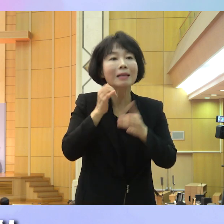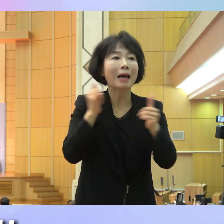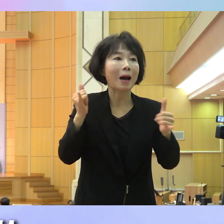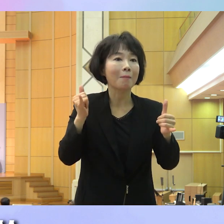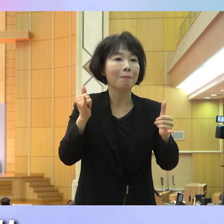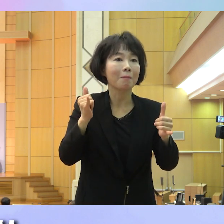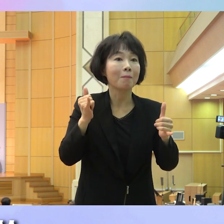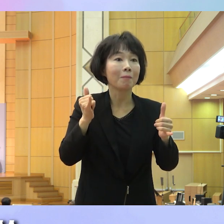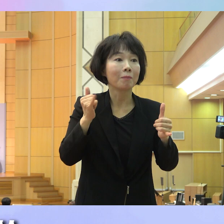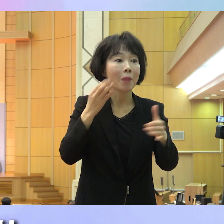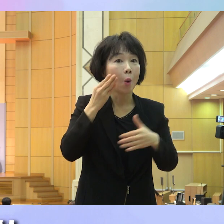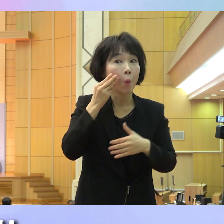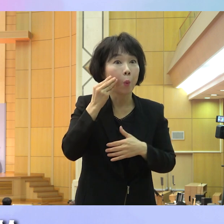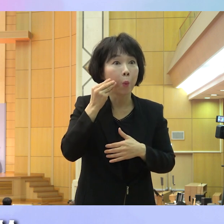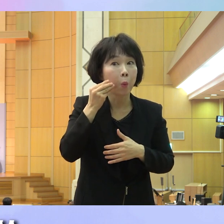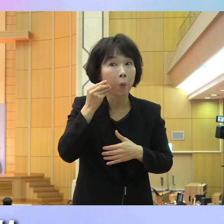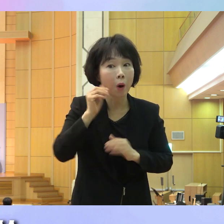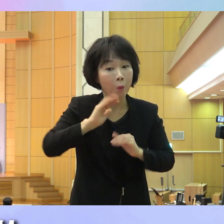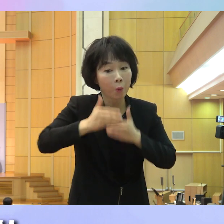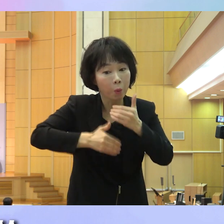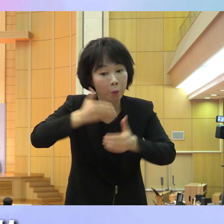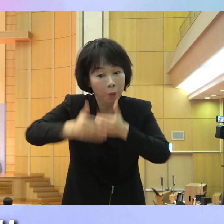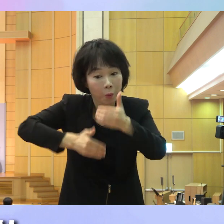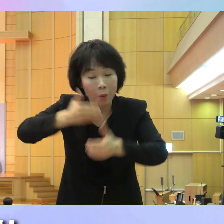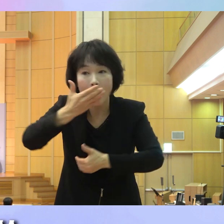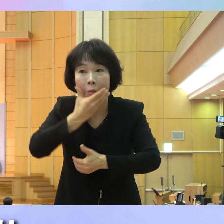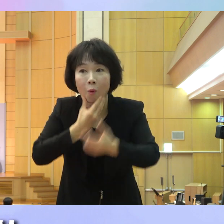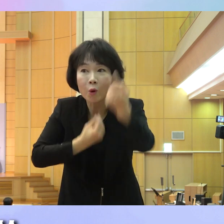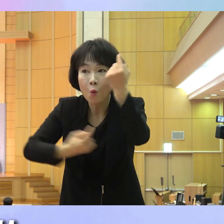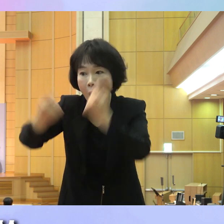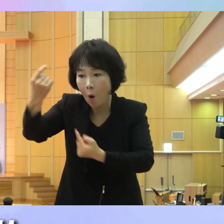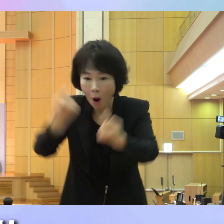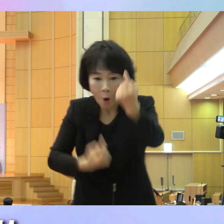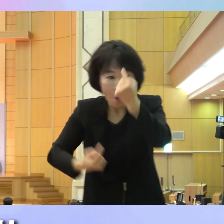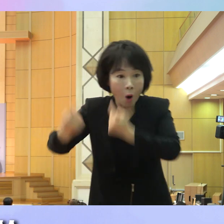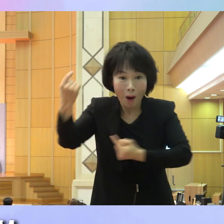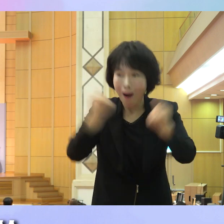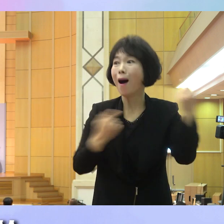되면 복이 자꾸만 따라오게 돼 있어요. 자석,